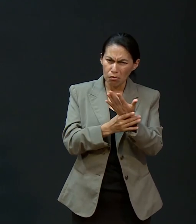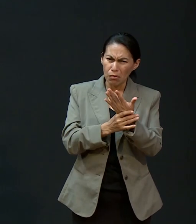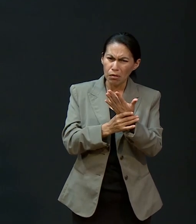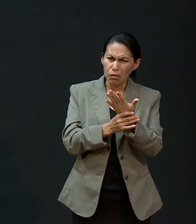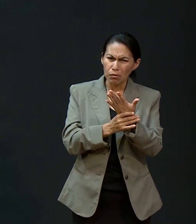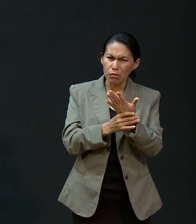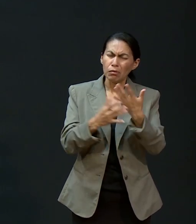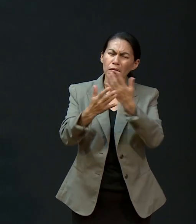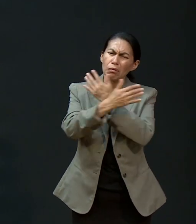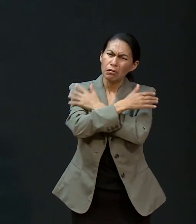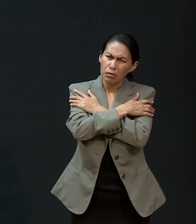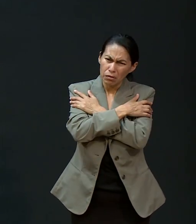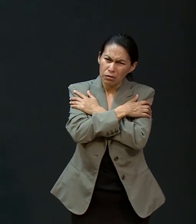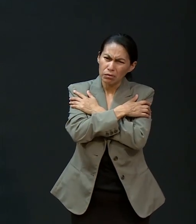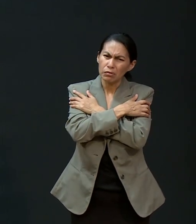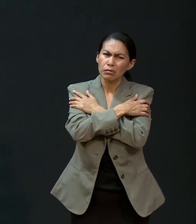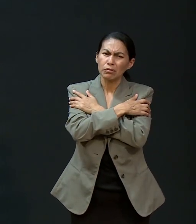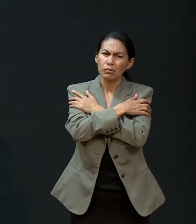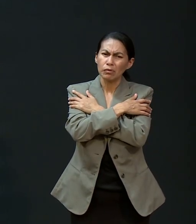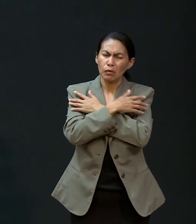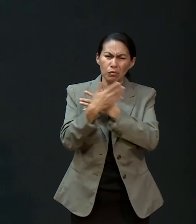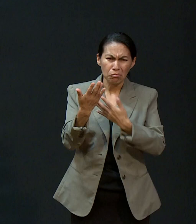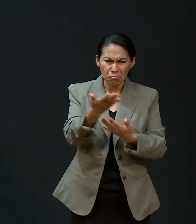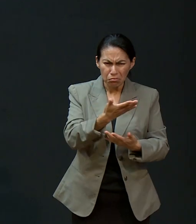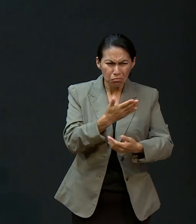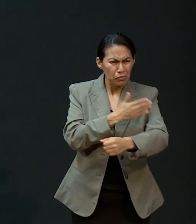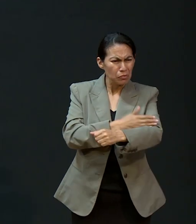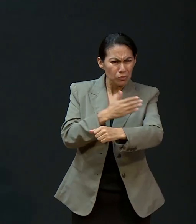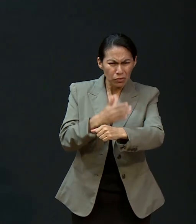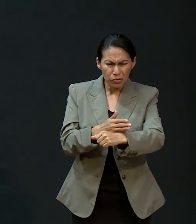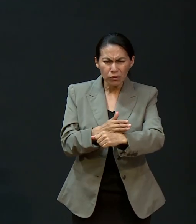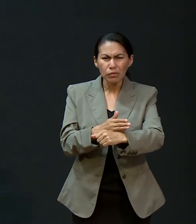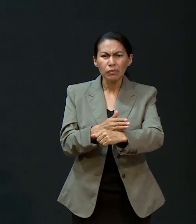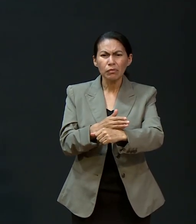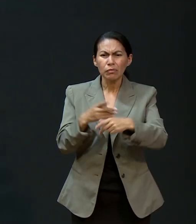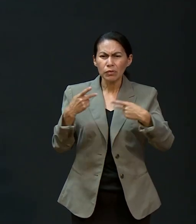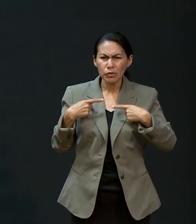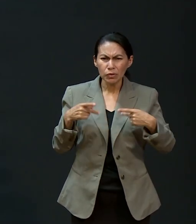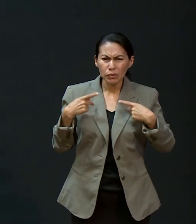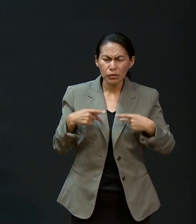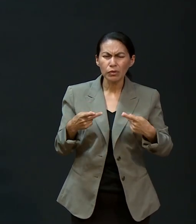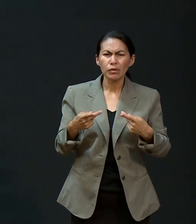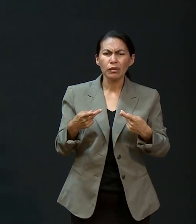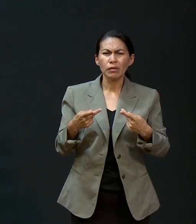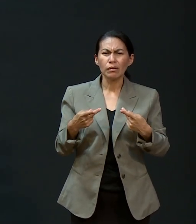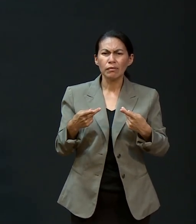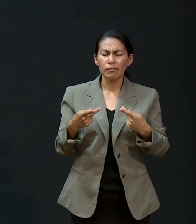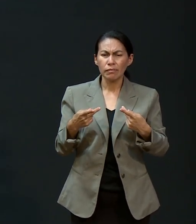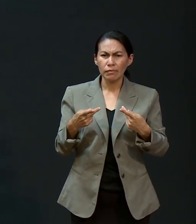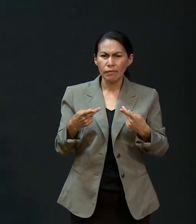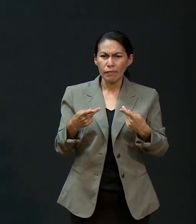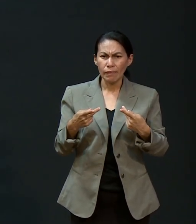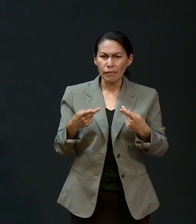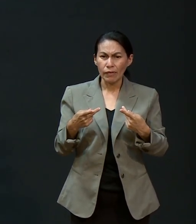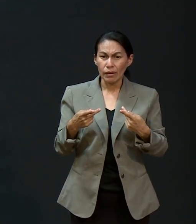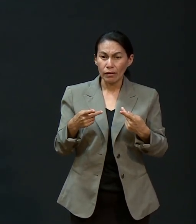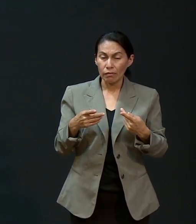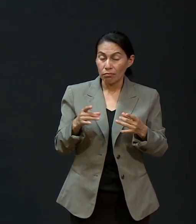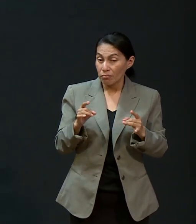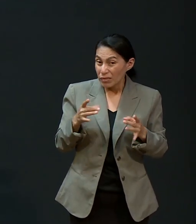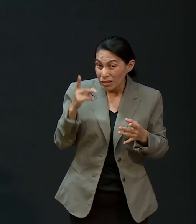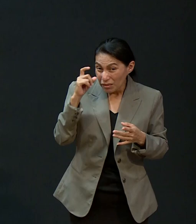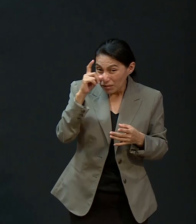Con el simple hecho de tener una mano, un abrazo, o estar al lado de tu compañero o de la persona que esté pasando por esas